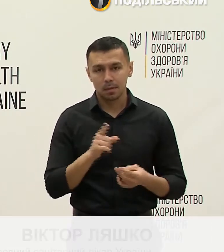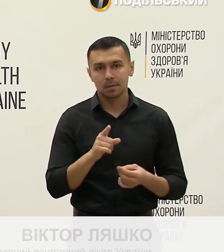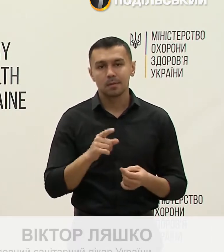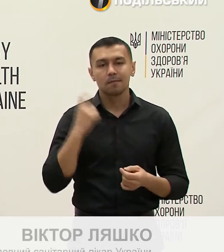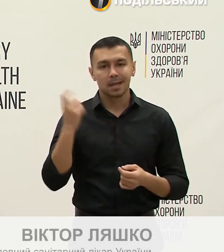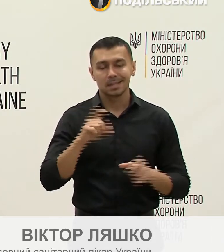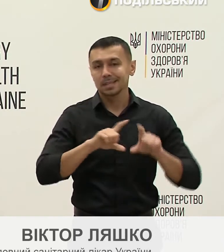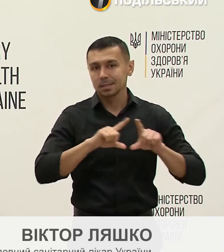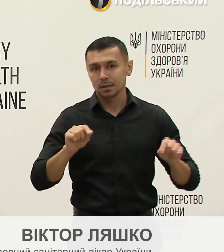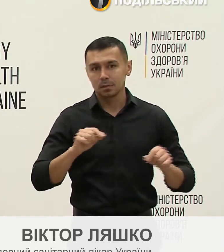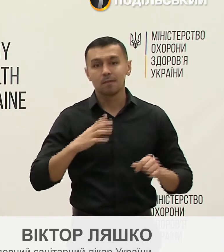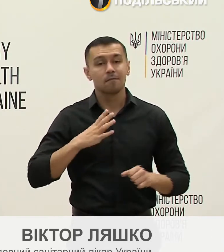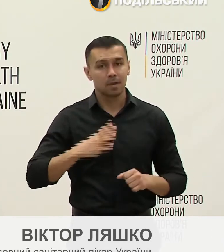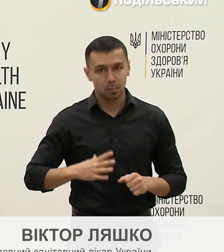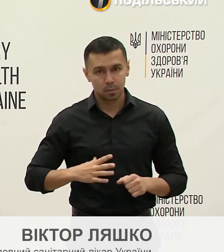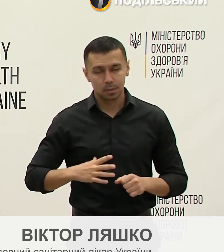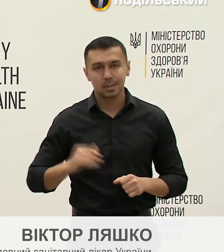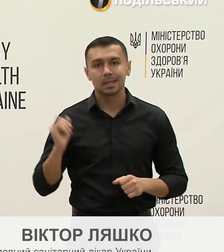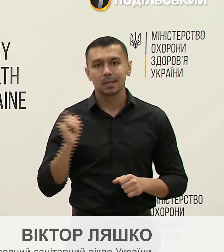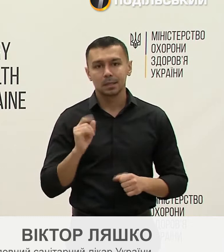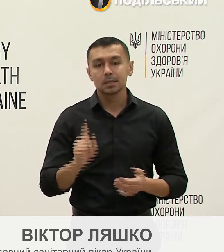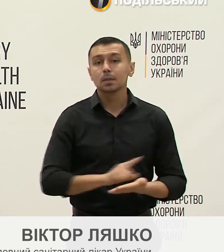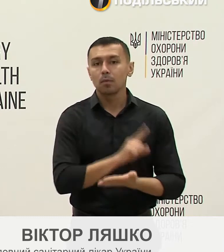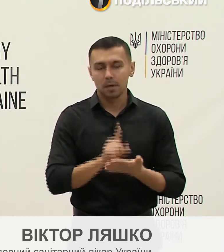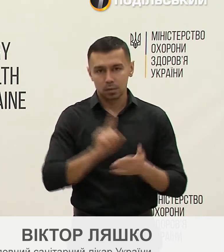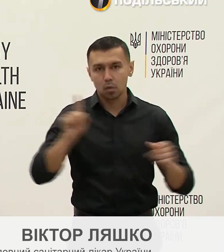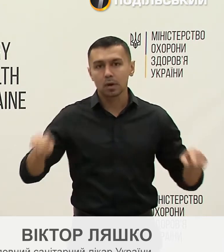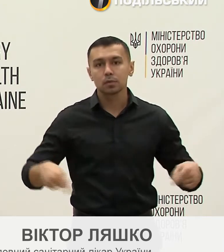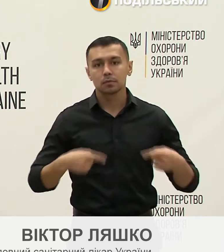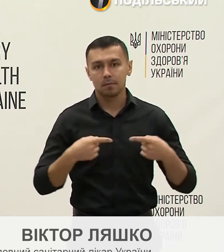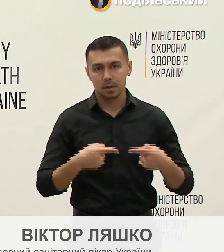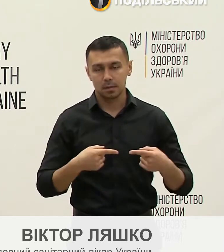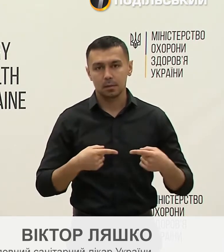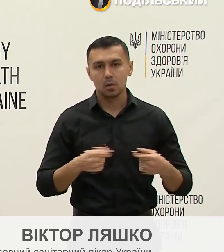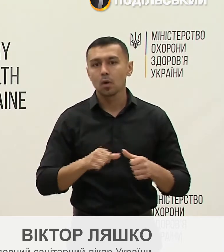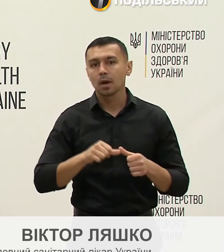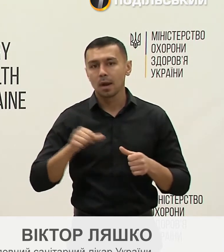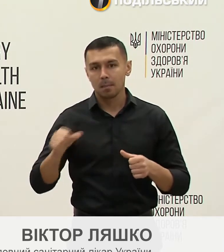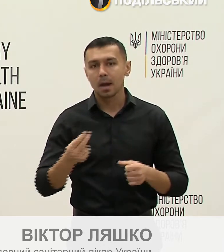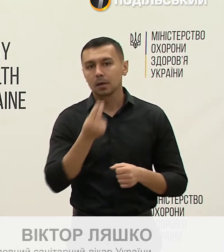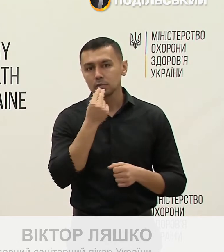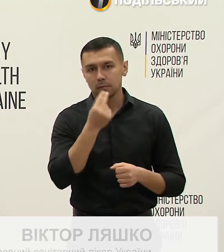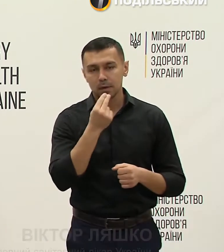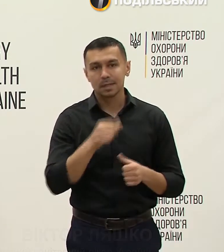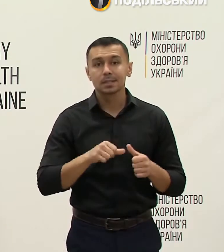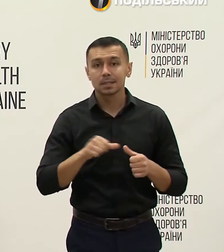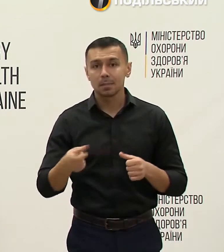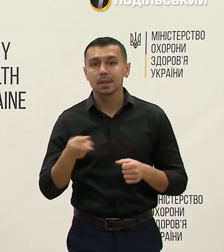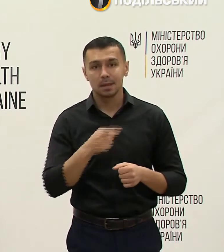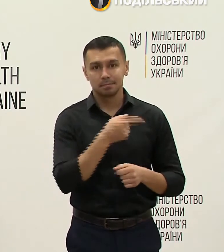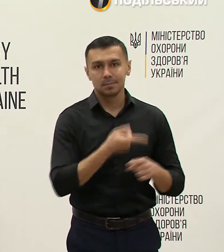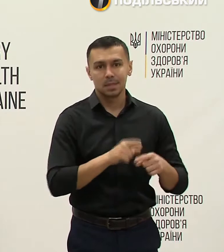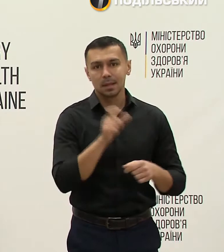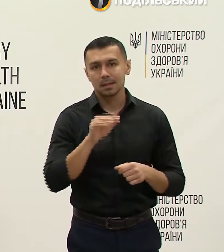власник закладу вимушений і зобов'язаний організувати окреме харчування саме для